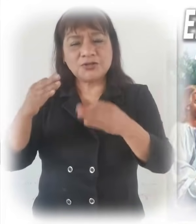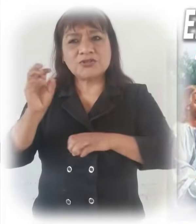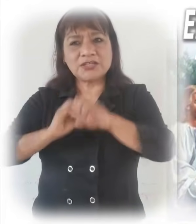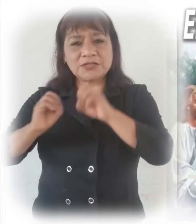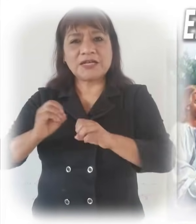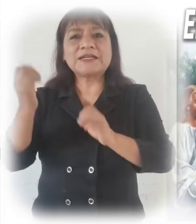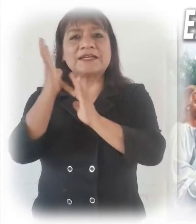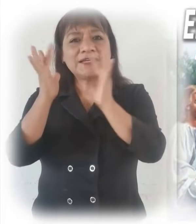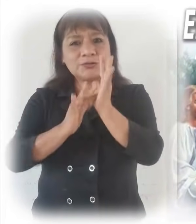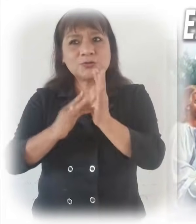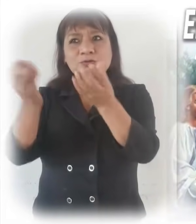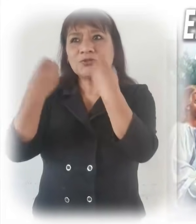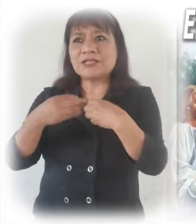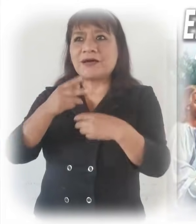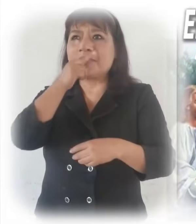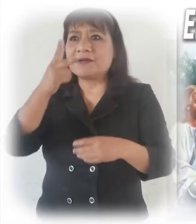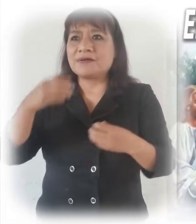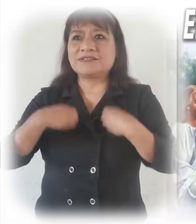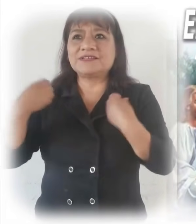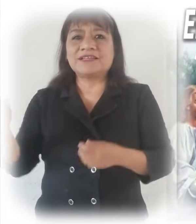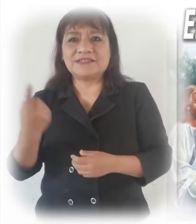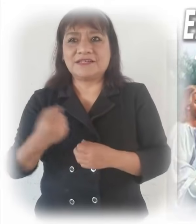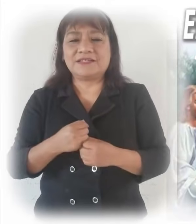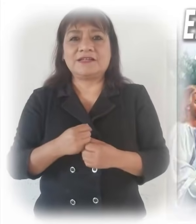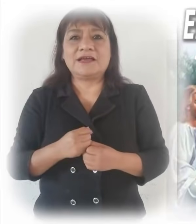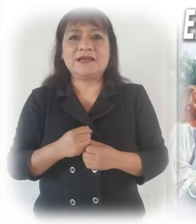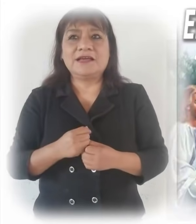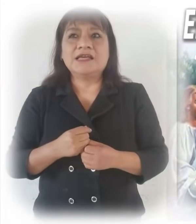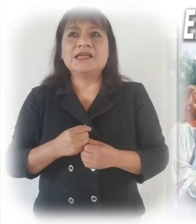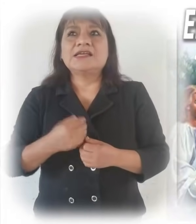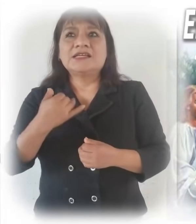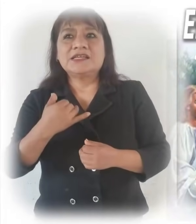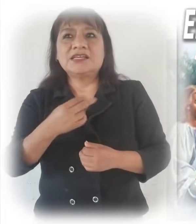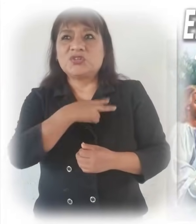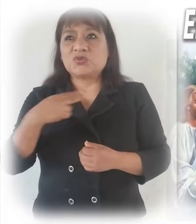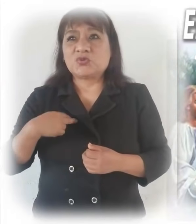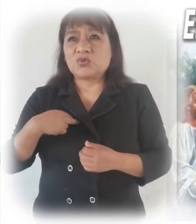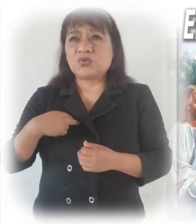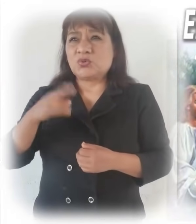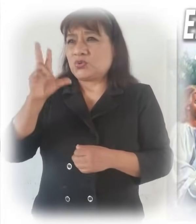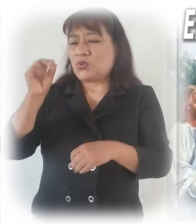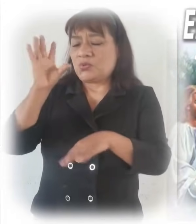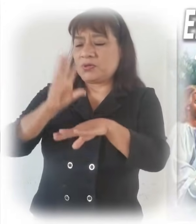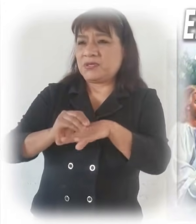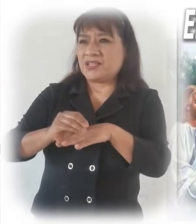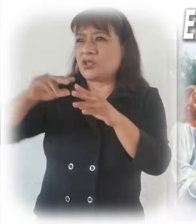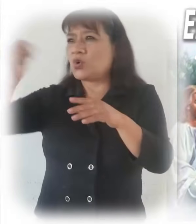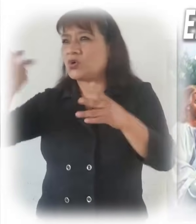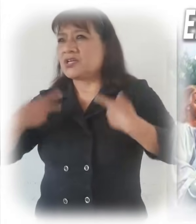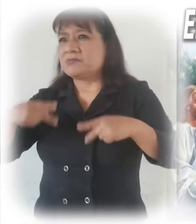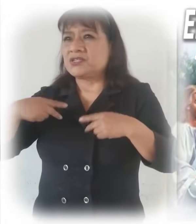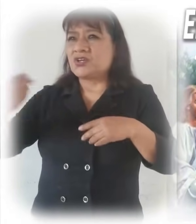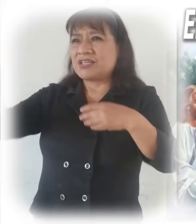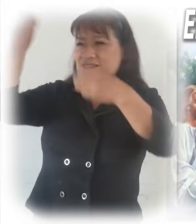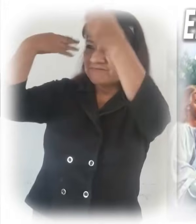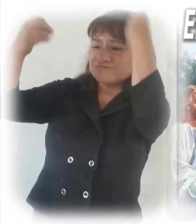Jesús tiene para nosotros palabras de vida eterna y que no nos dejamos embaucar